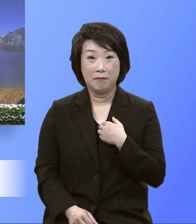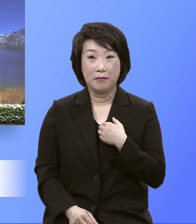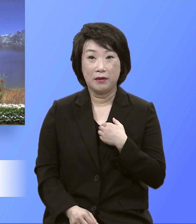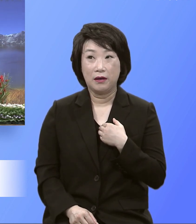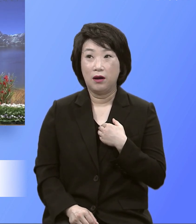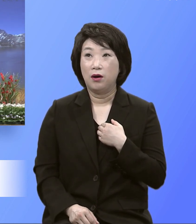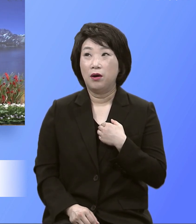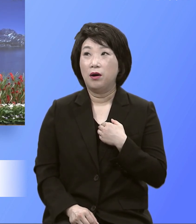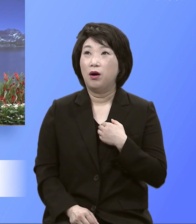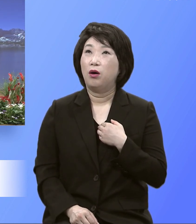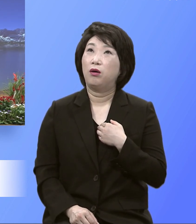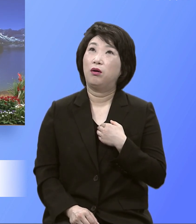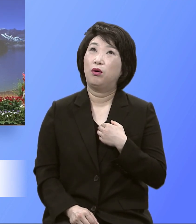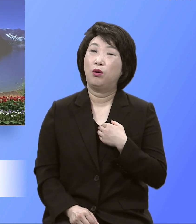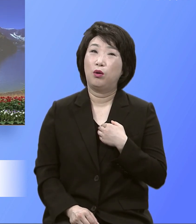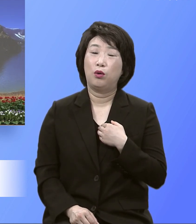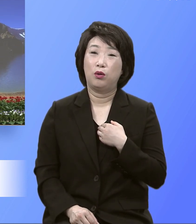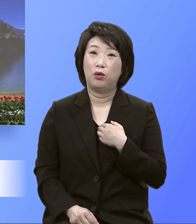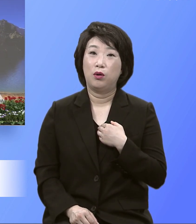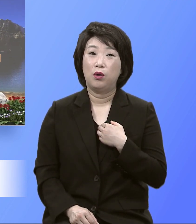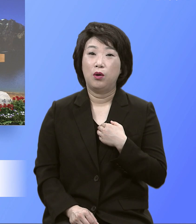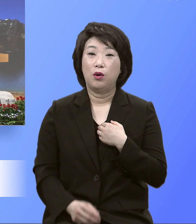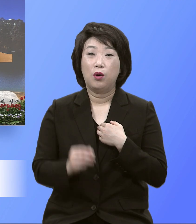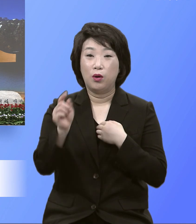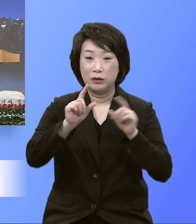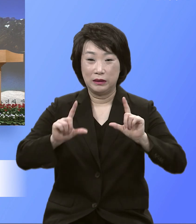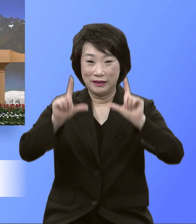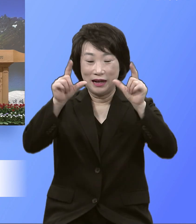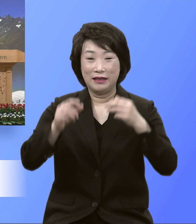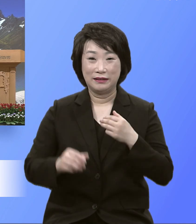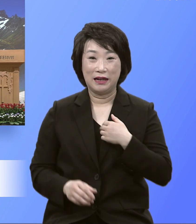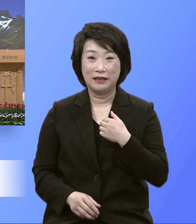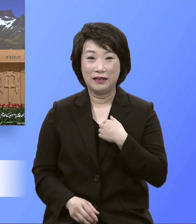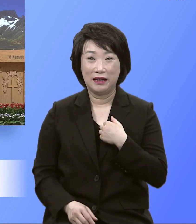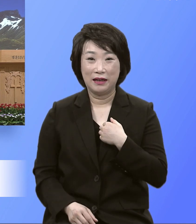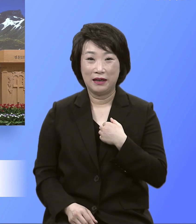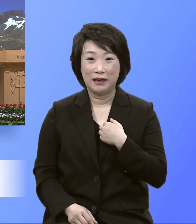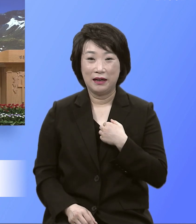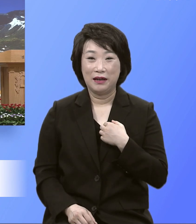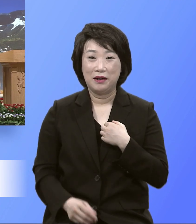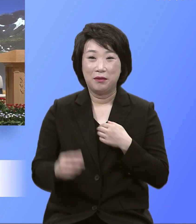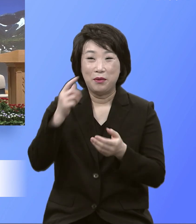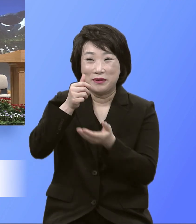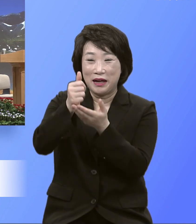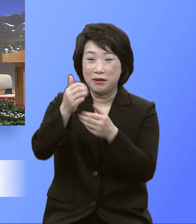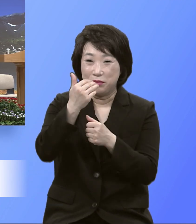예, 한 번 저보고 그래요. 윤집사,